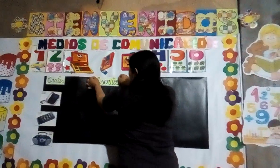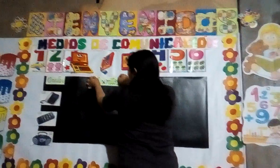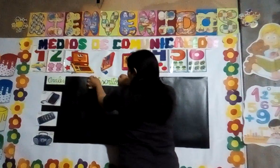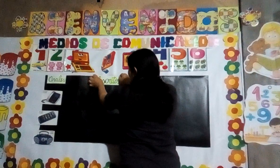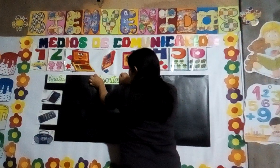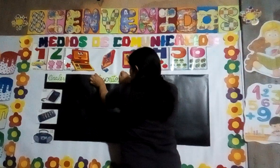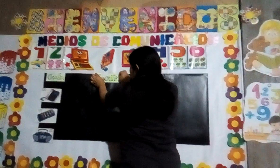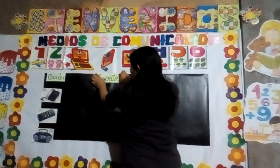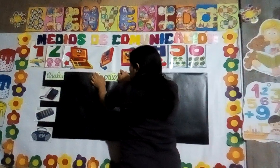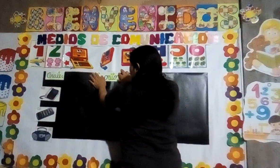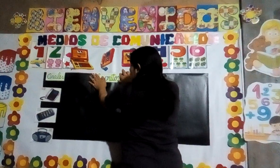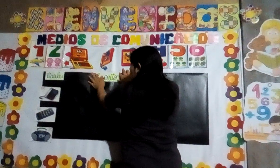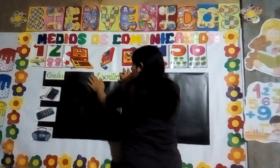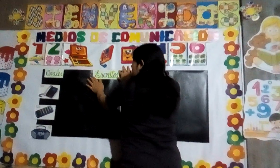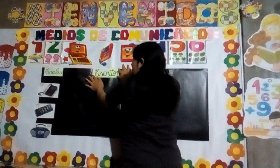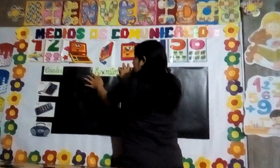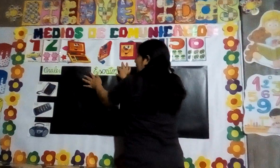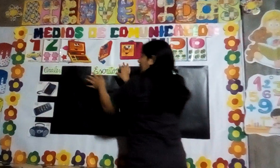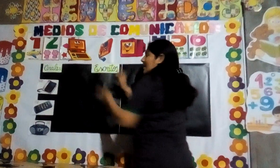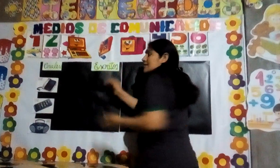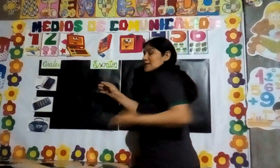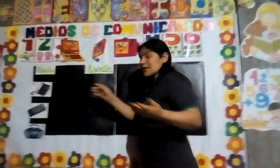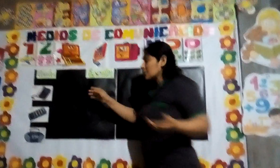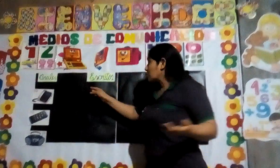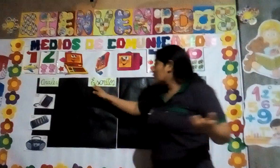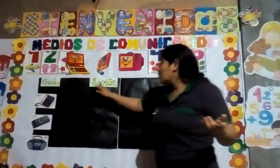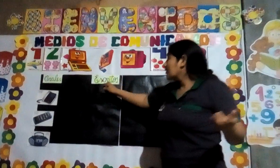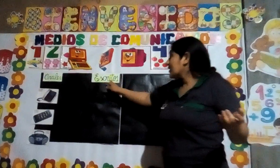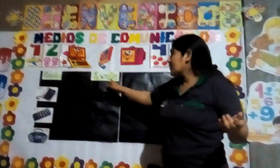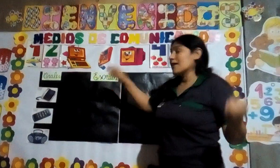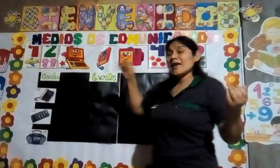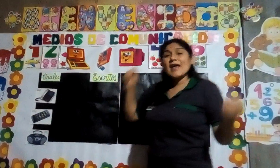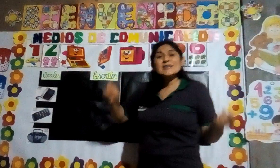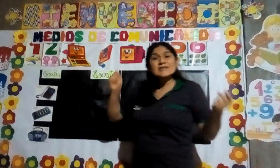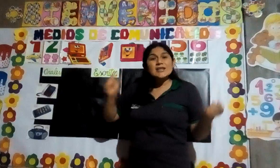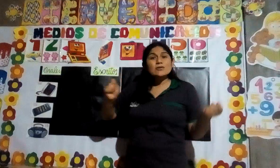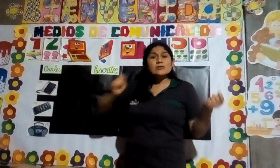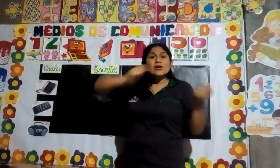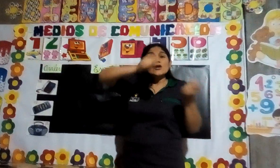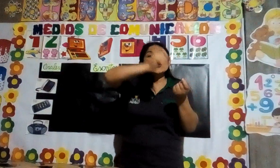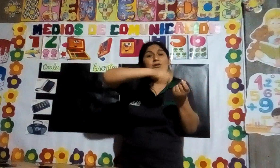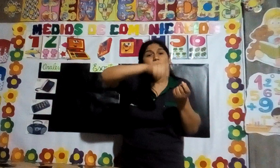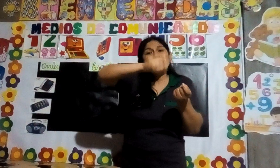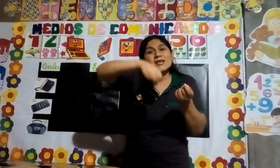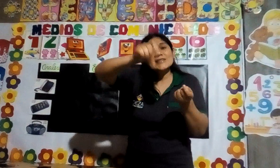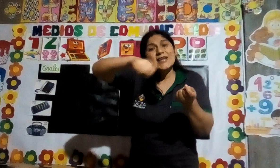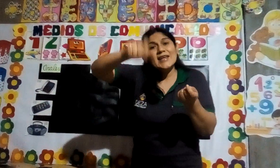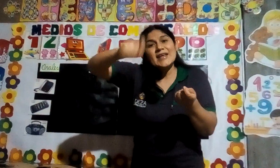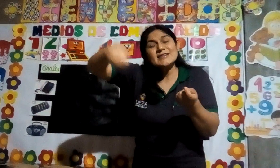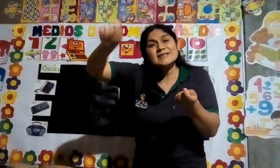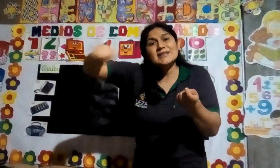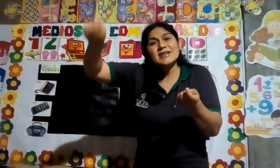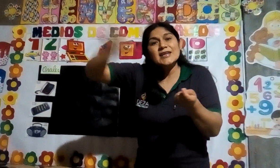de comunicación son los escritos. Como dicen, escritos son los que se